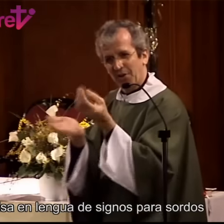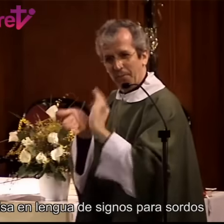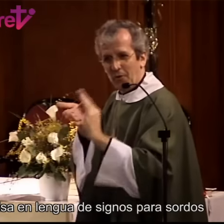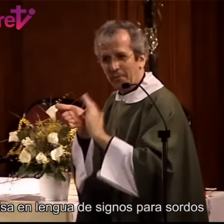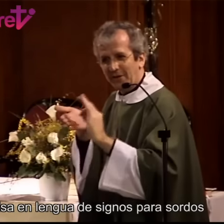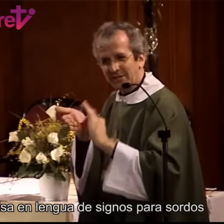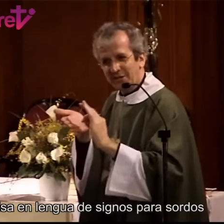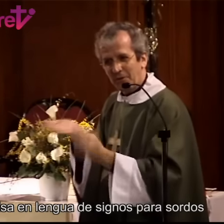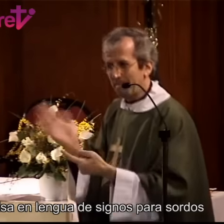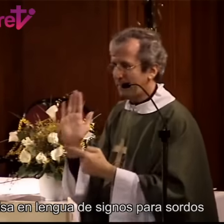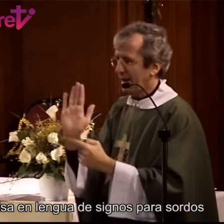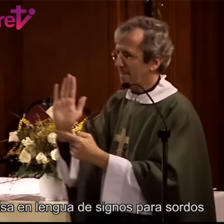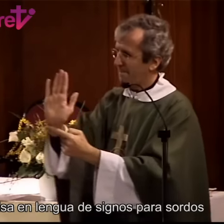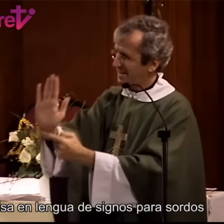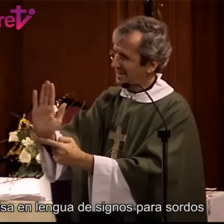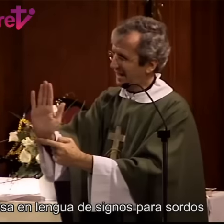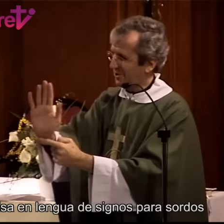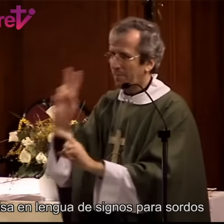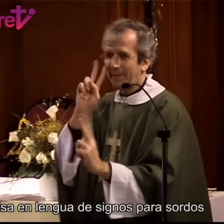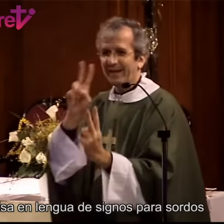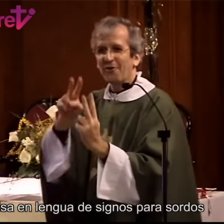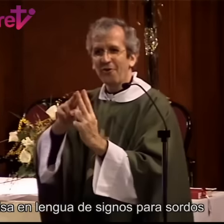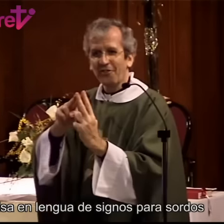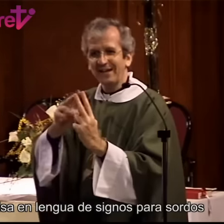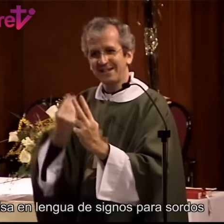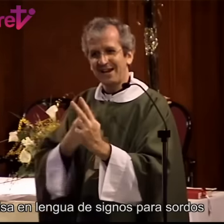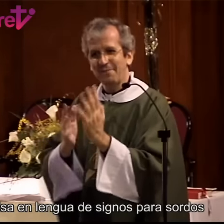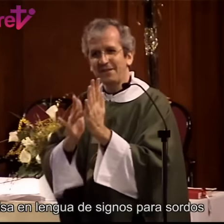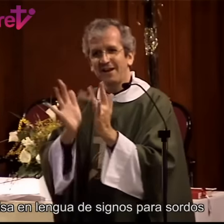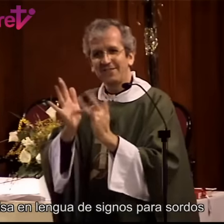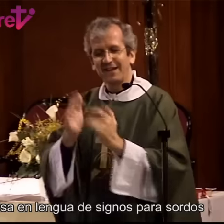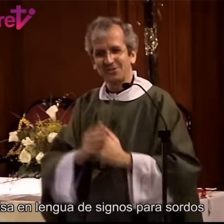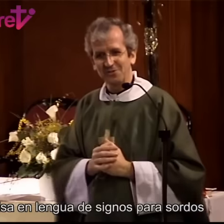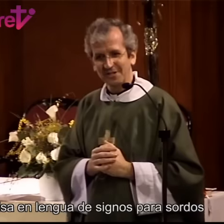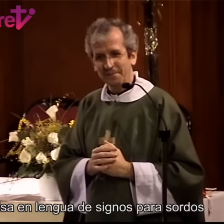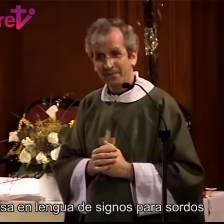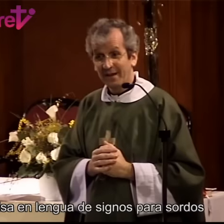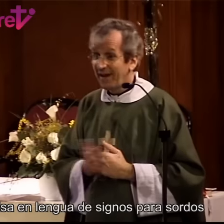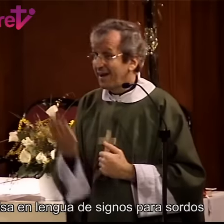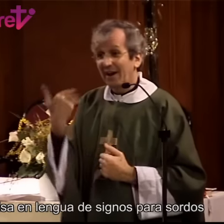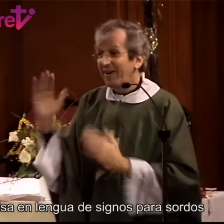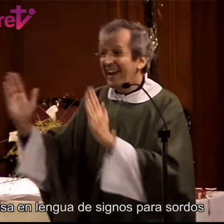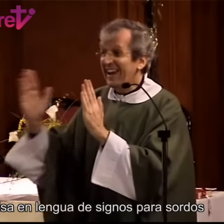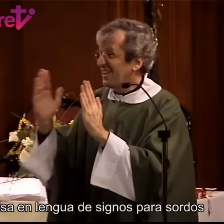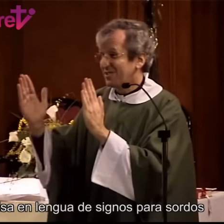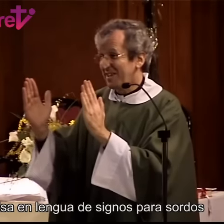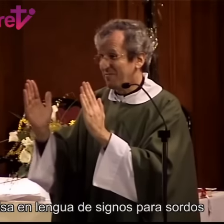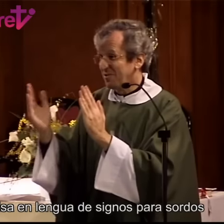pongo por escrito para presentártelo, para que conozcas la vida de Jesús. Claro, en aquellos tiempos,